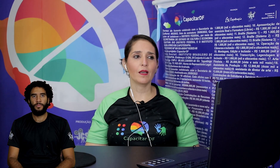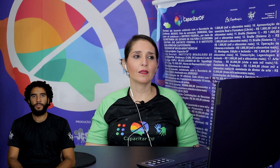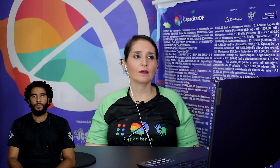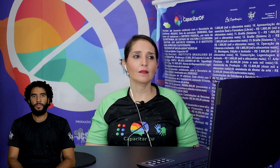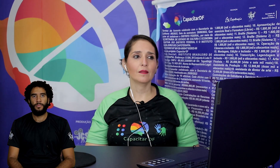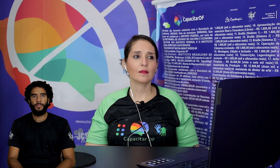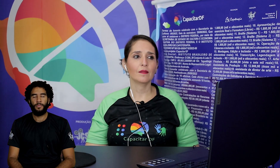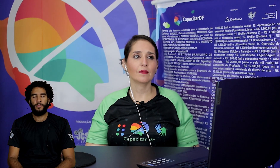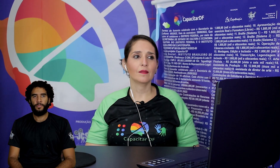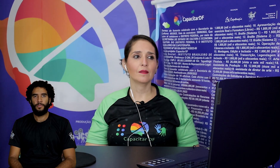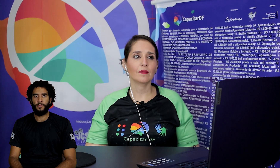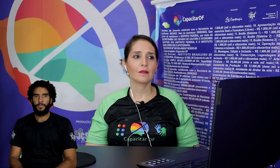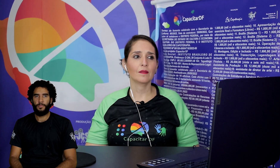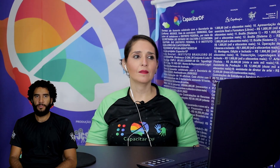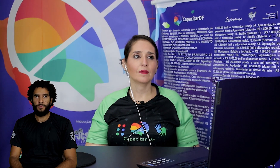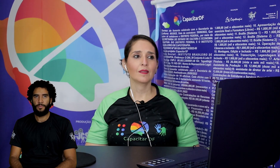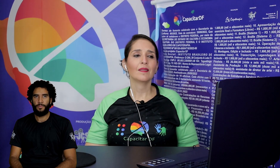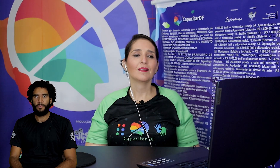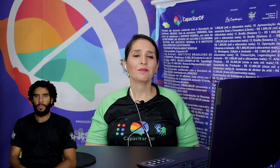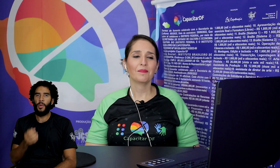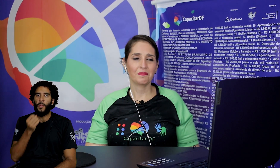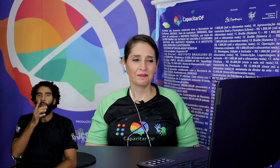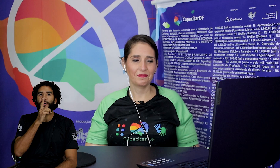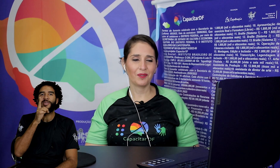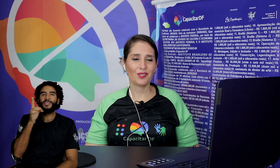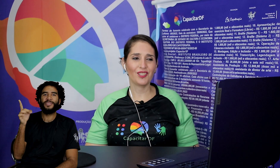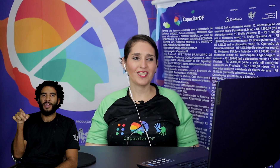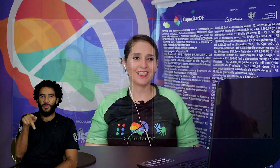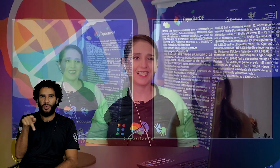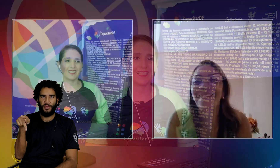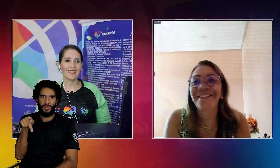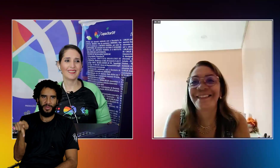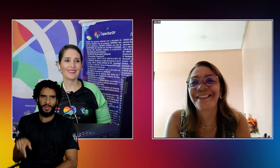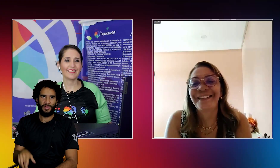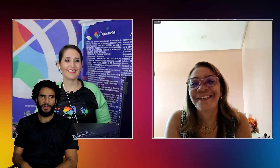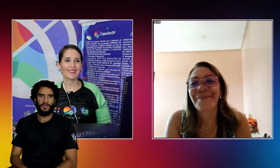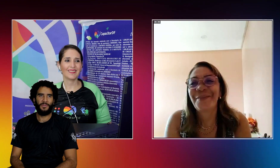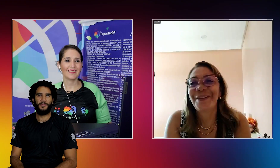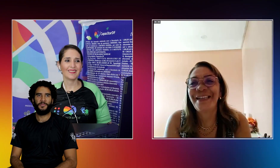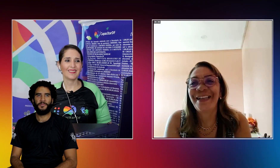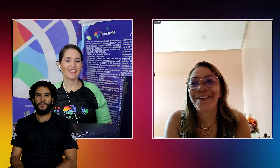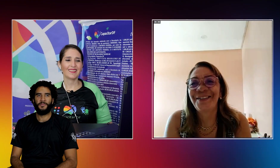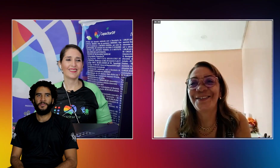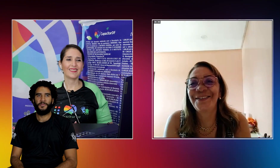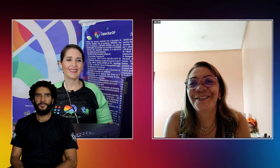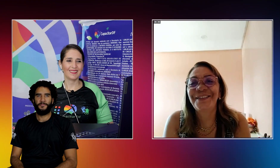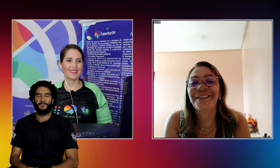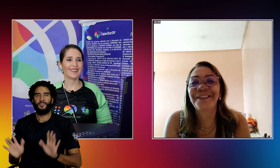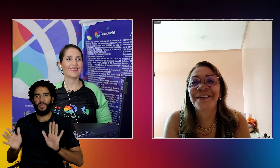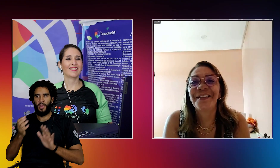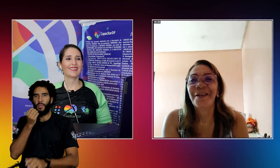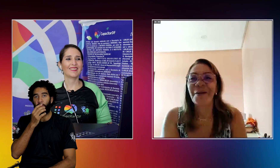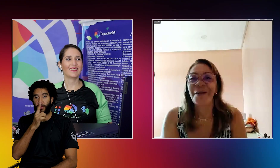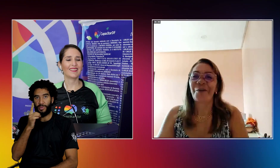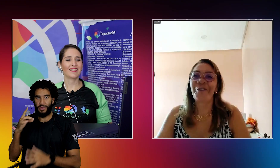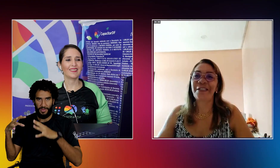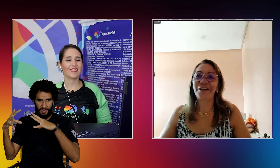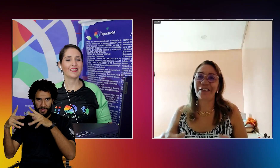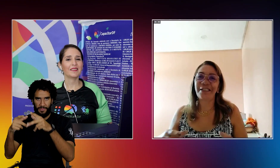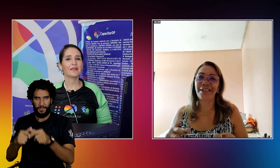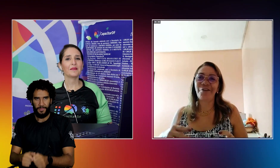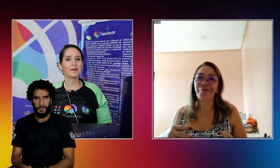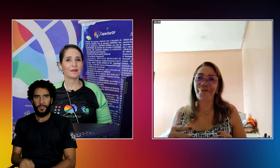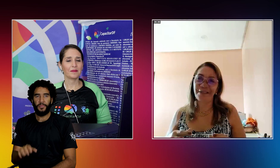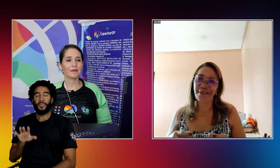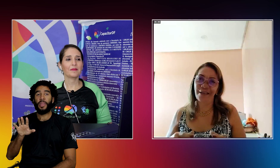Pode falar. Bom dia, professora. Bom dia. Bom dia a todos. Professora,